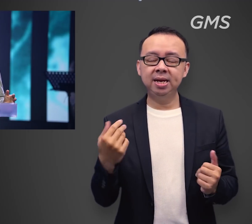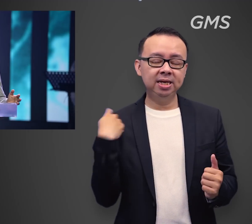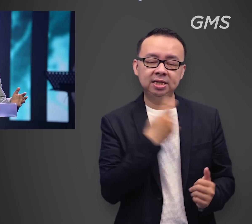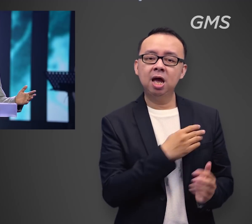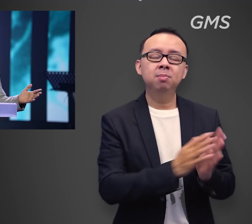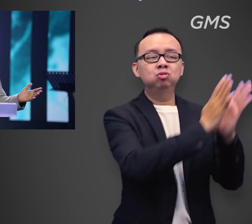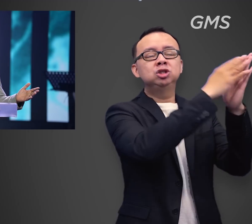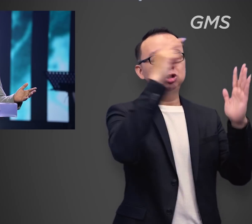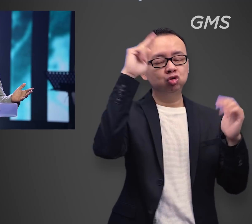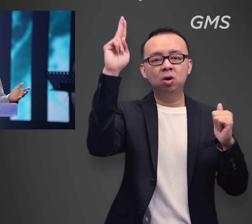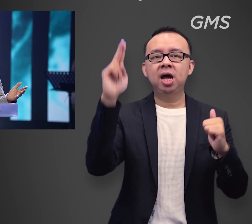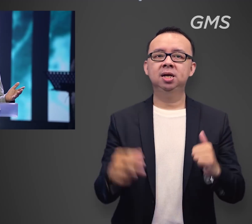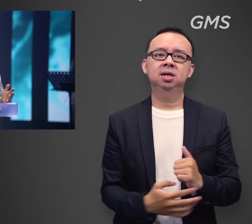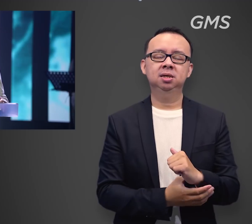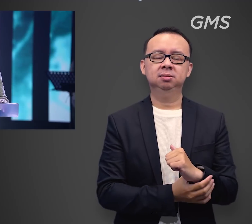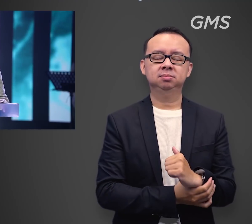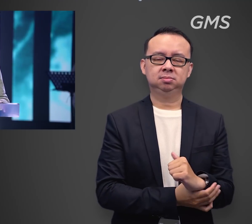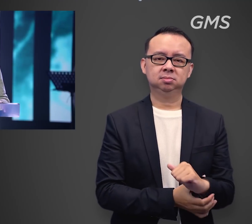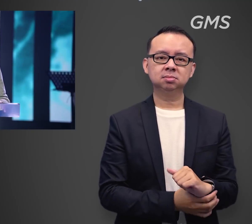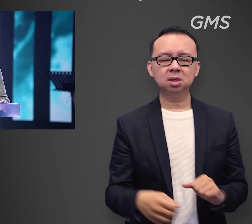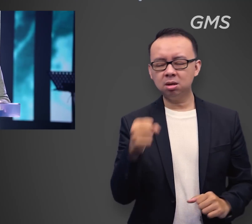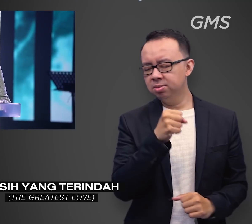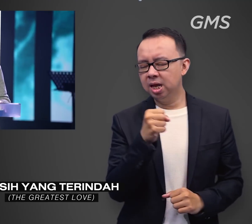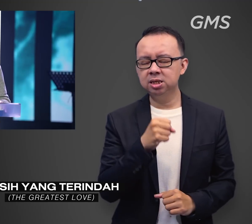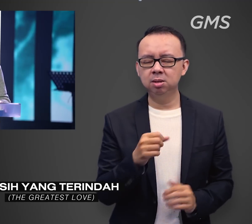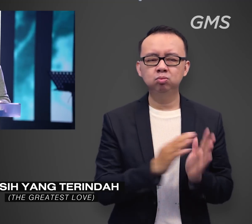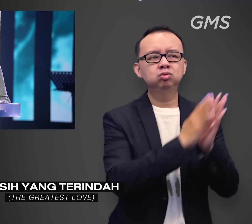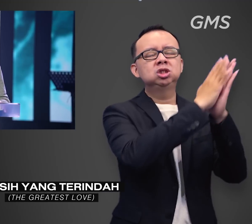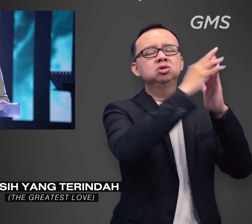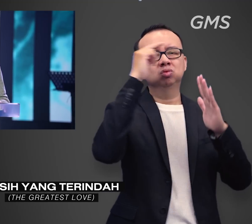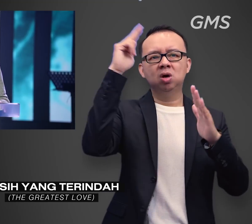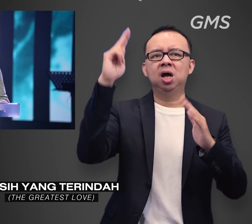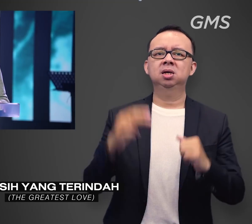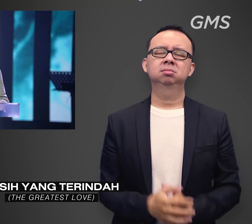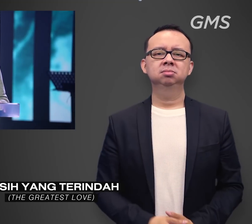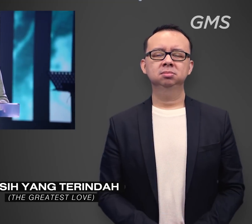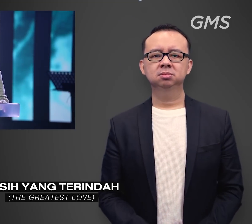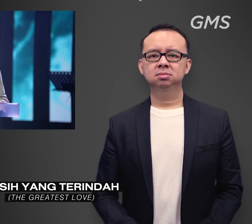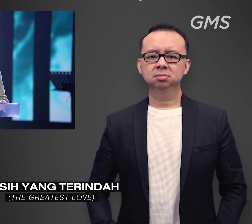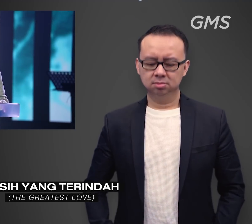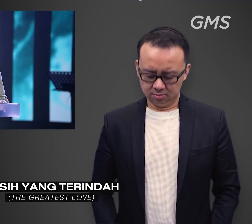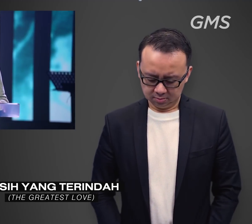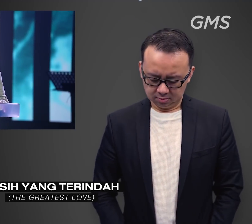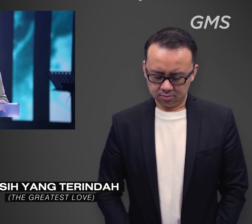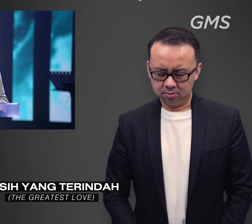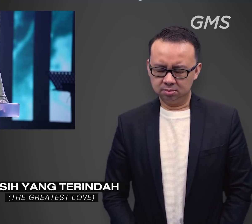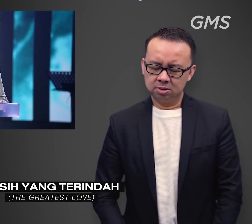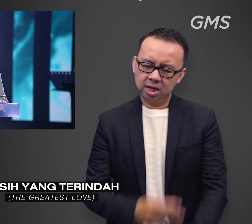hati kita kepada Tuhan. Sehingga bisa nyanyikan lagu ini. Haleluya. Kasih yang